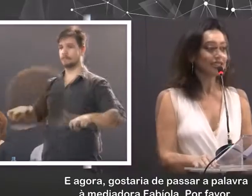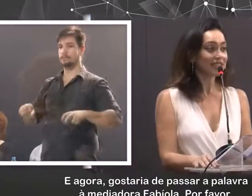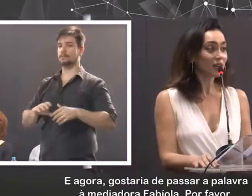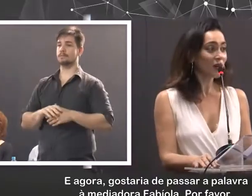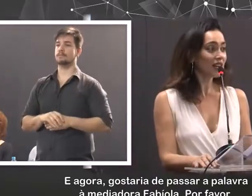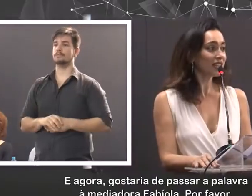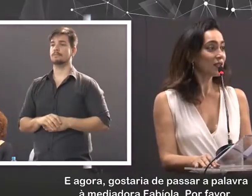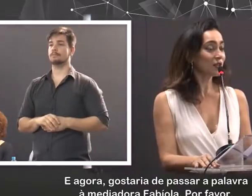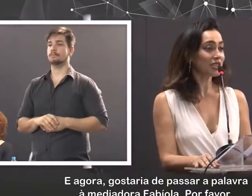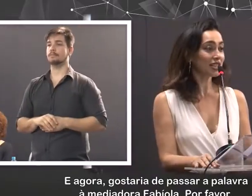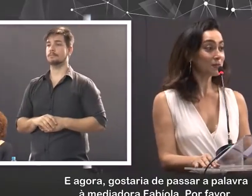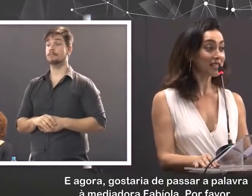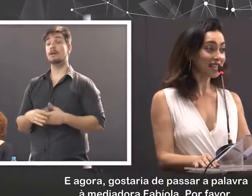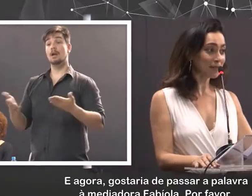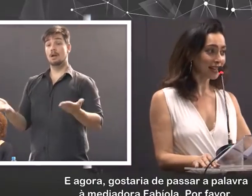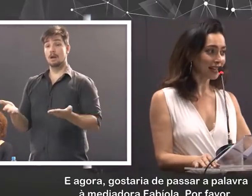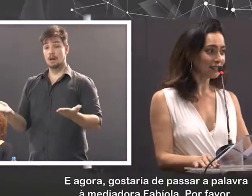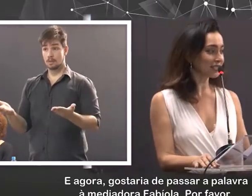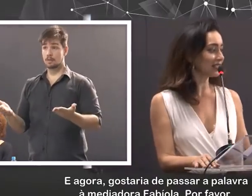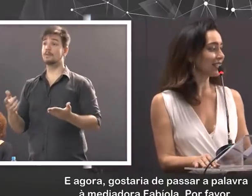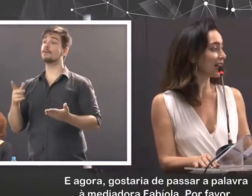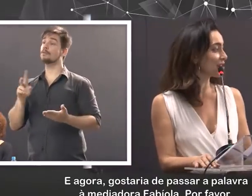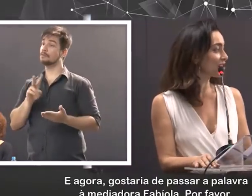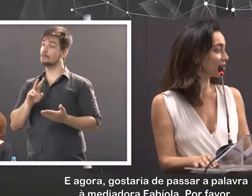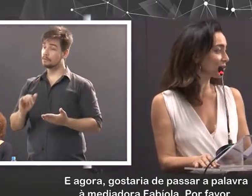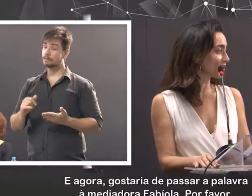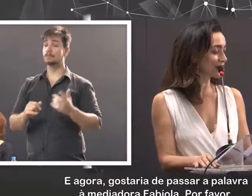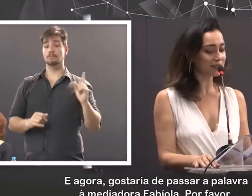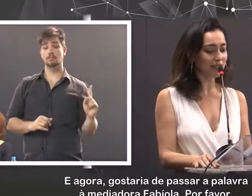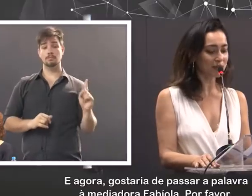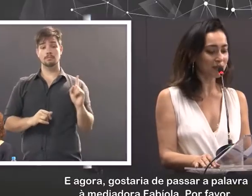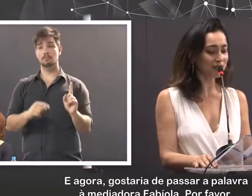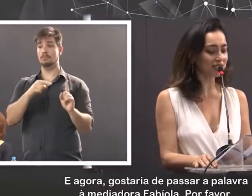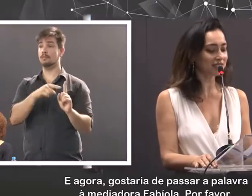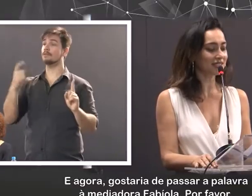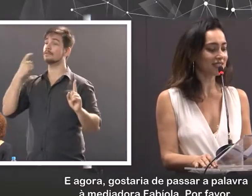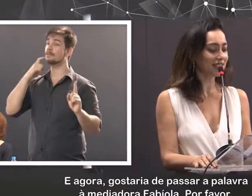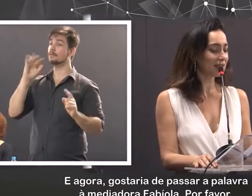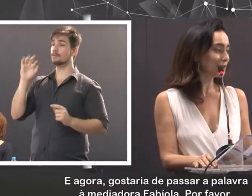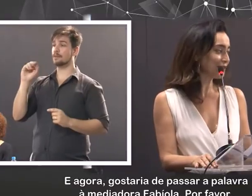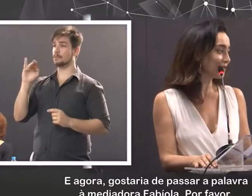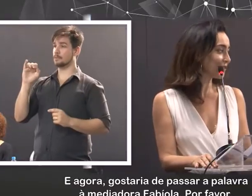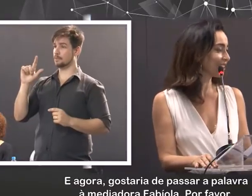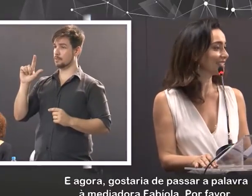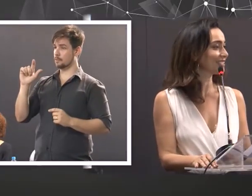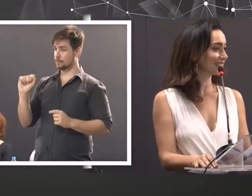E agora eu gostaria de passar a palavra à mediadora Fabíola, por favor.